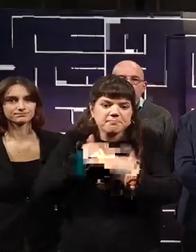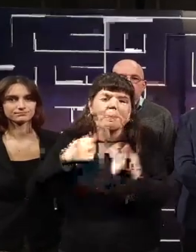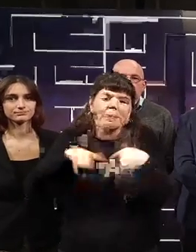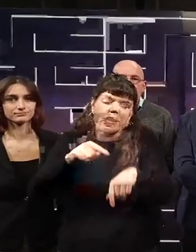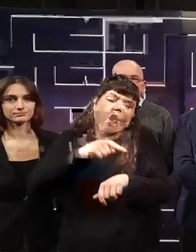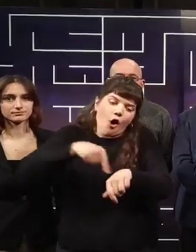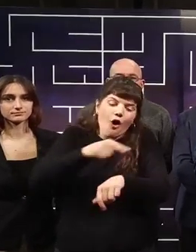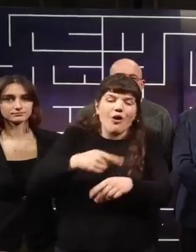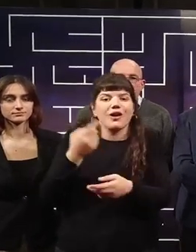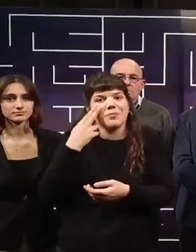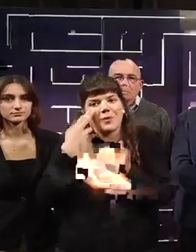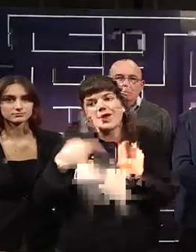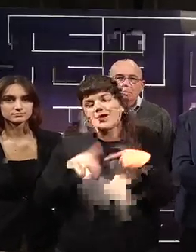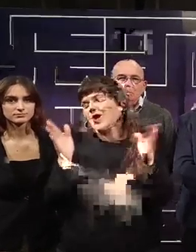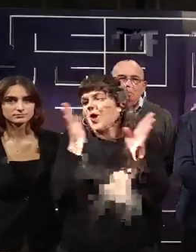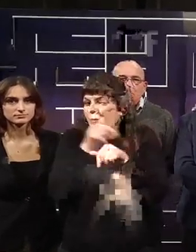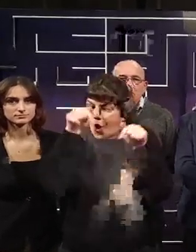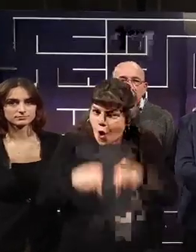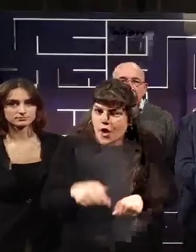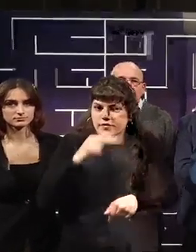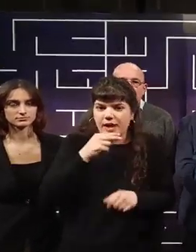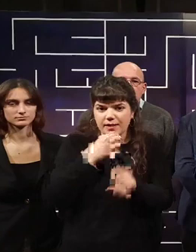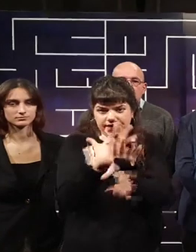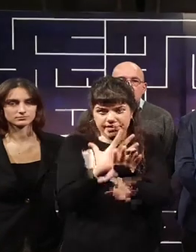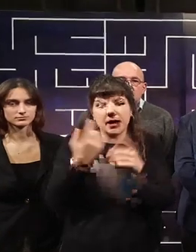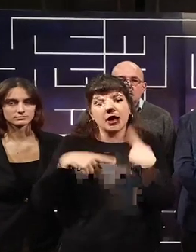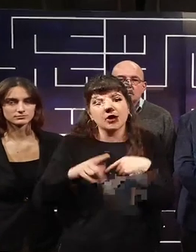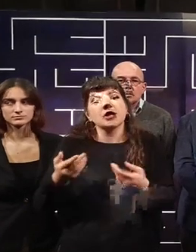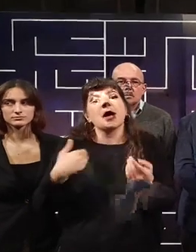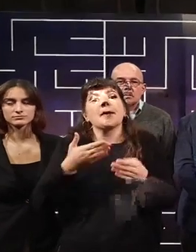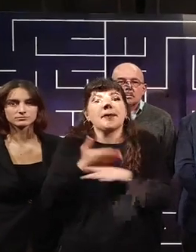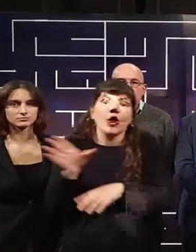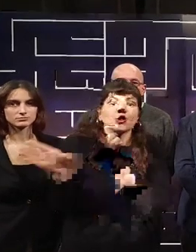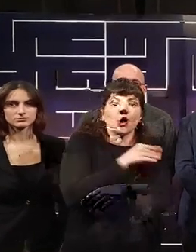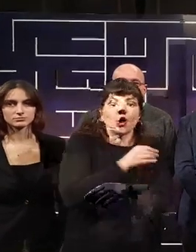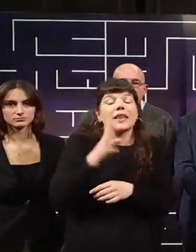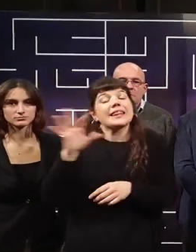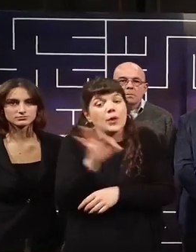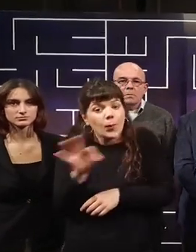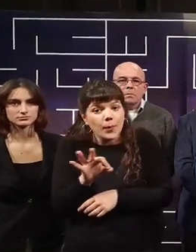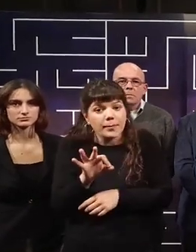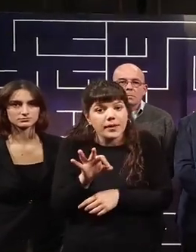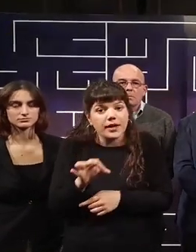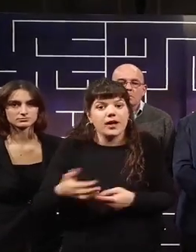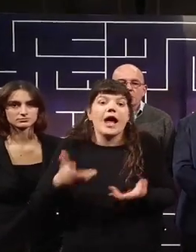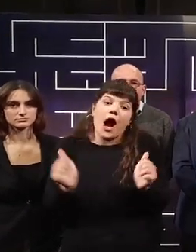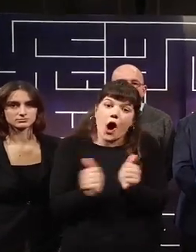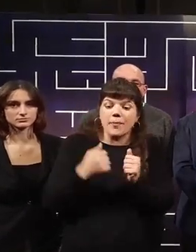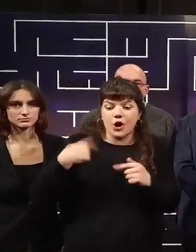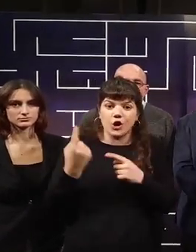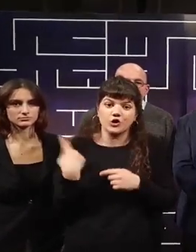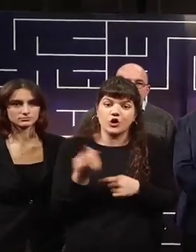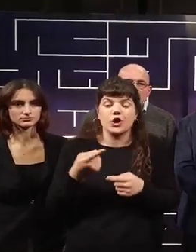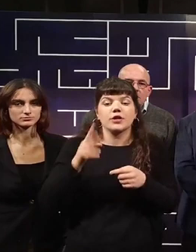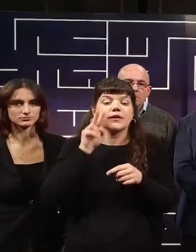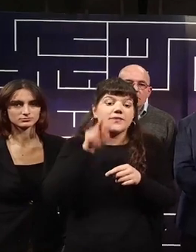unas cuantas horas Por lo cual no vamos a estar en condiciones de transmitir en el día de hoy Así que les pedimos a todos y todas que nos Disculpen y que acompañen el